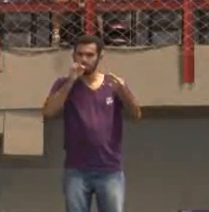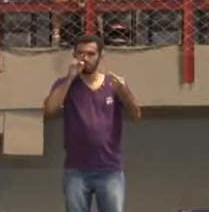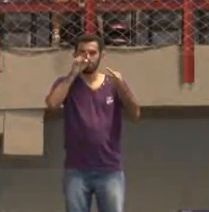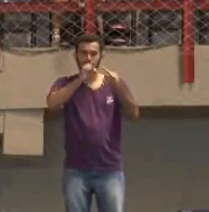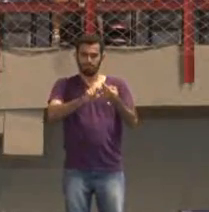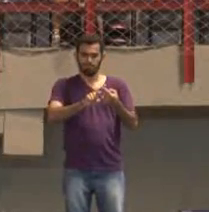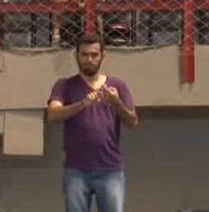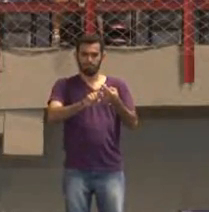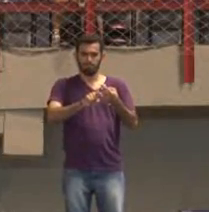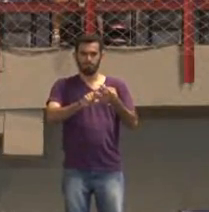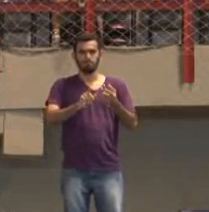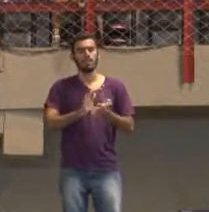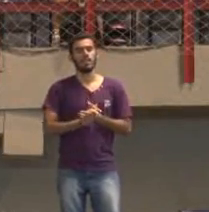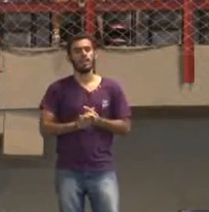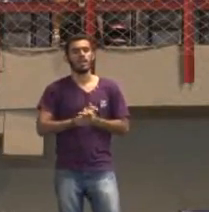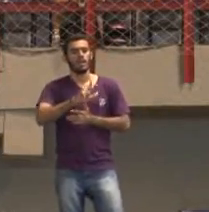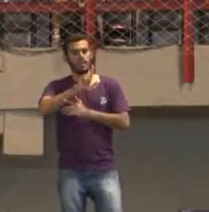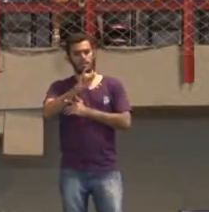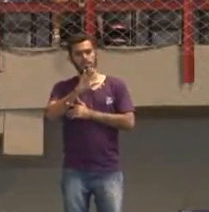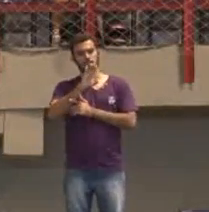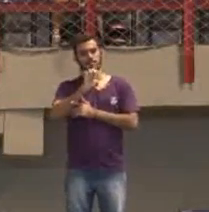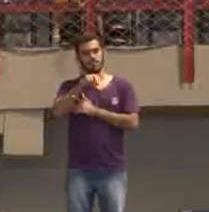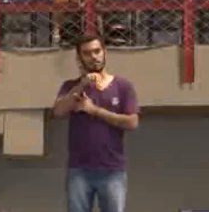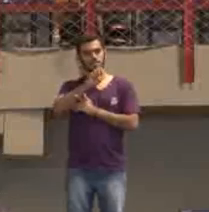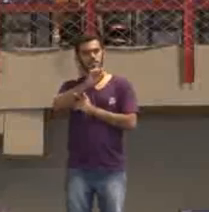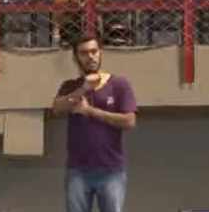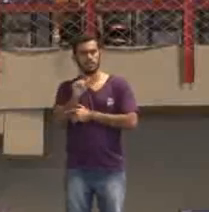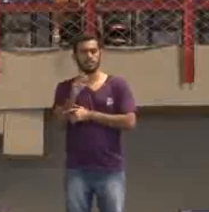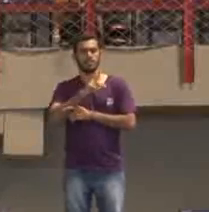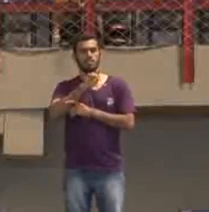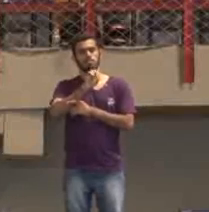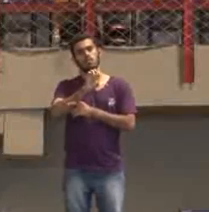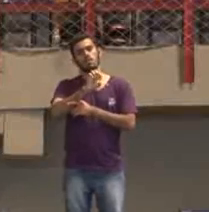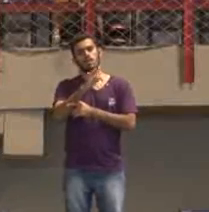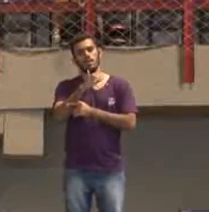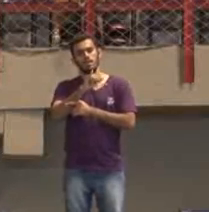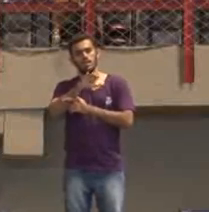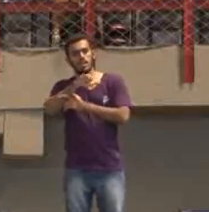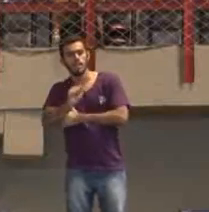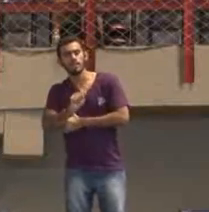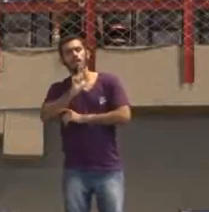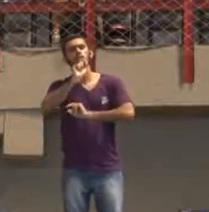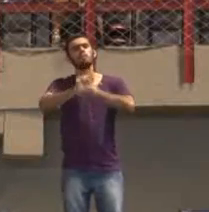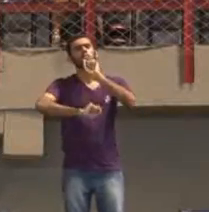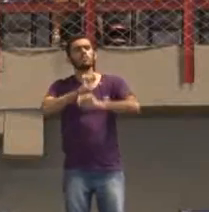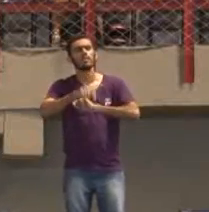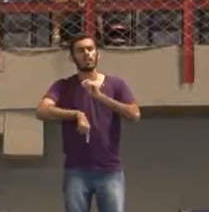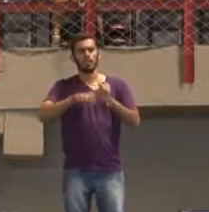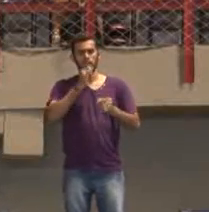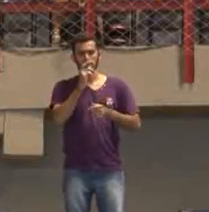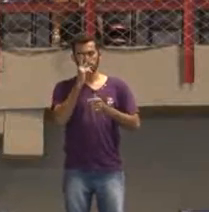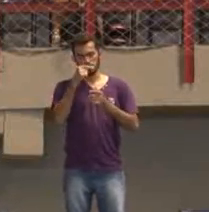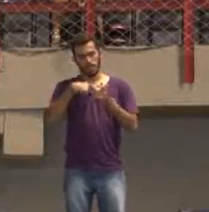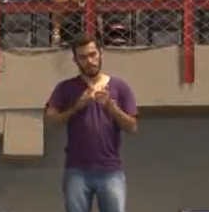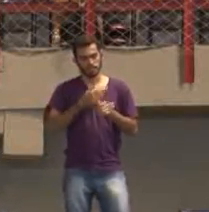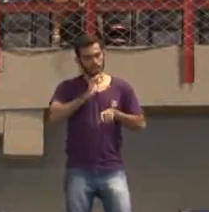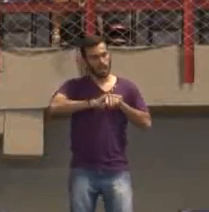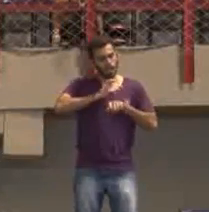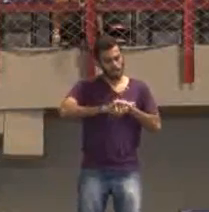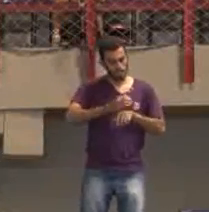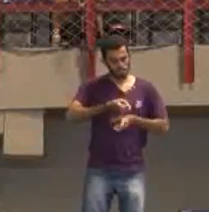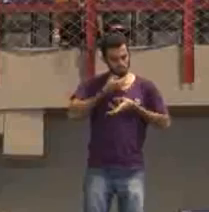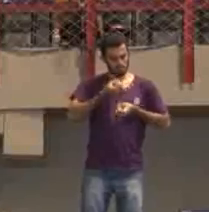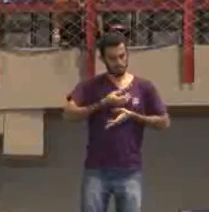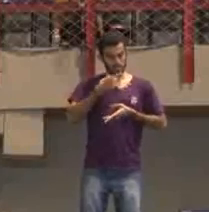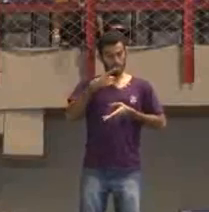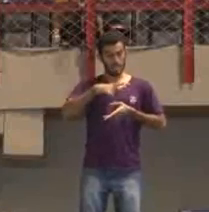se chama licença poética. O que é licença poética? É a permissão que a poesia tem